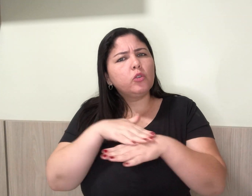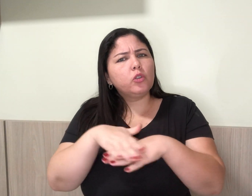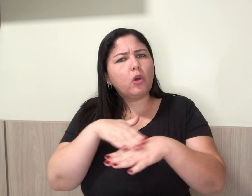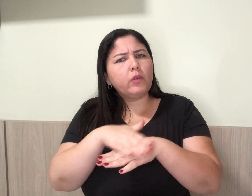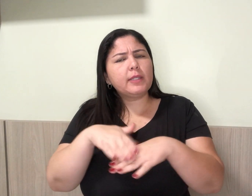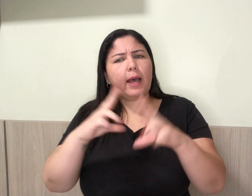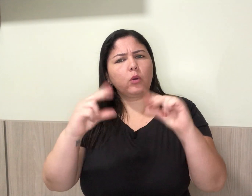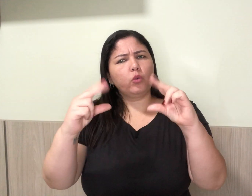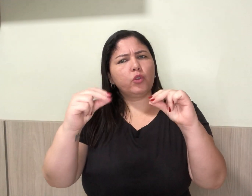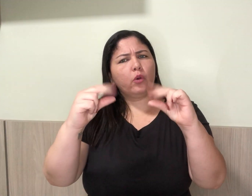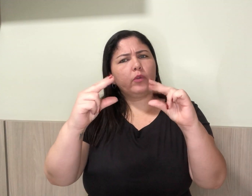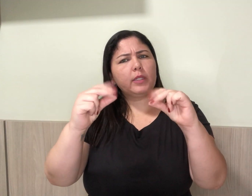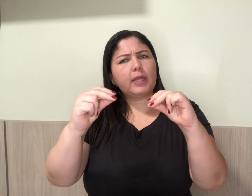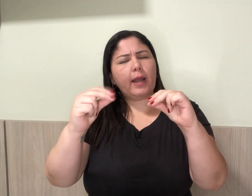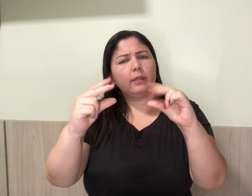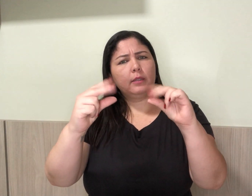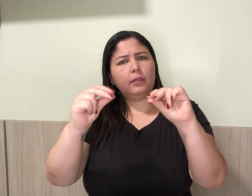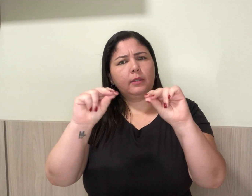De conversar ou de conversar.